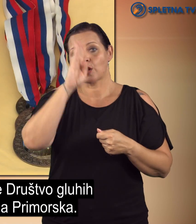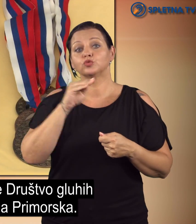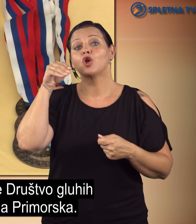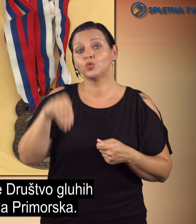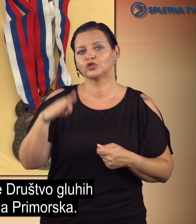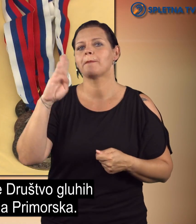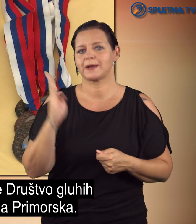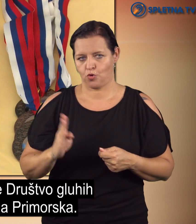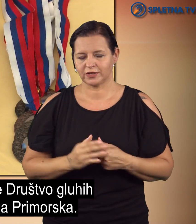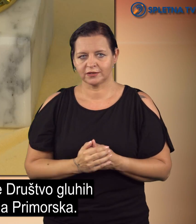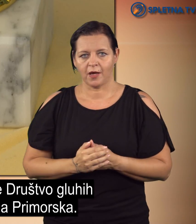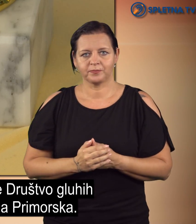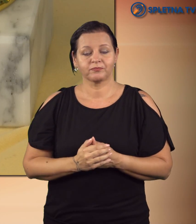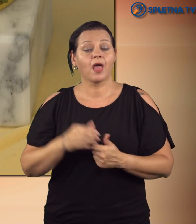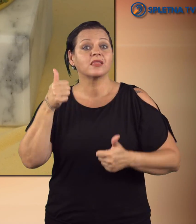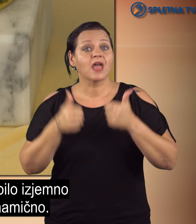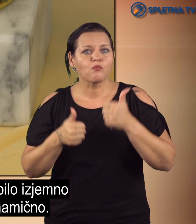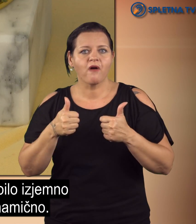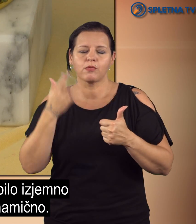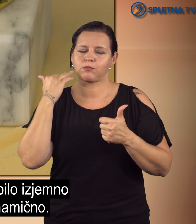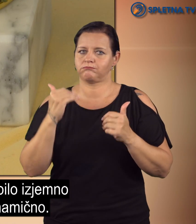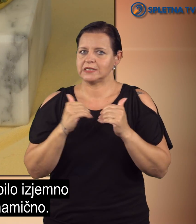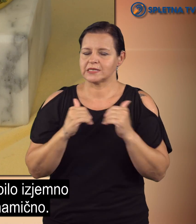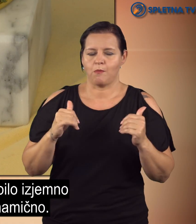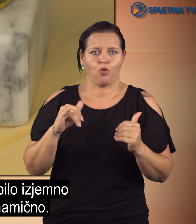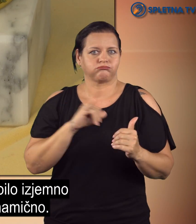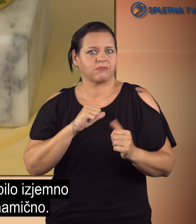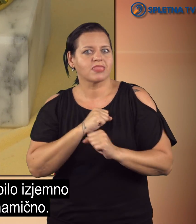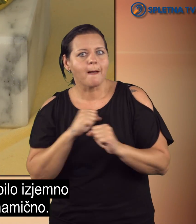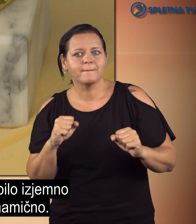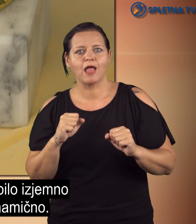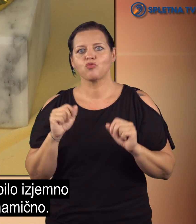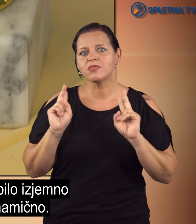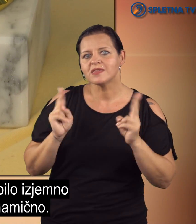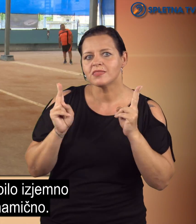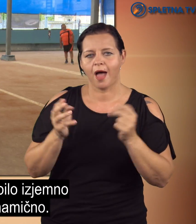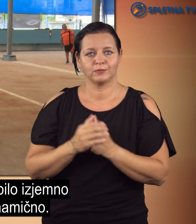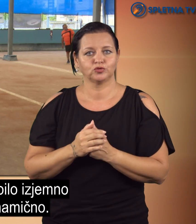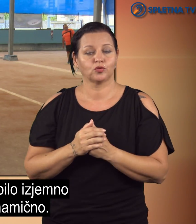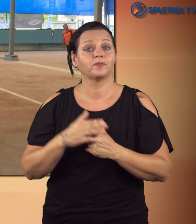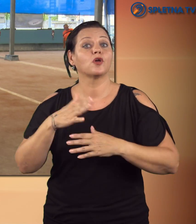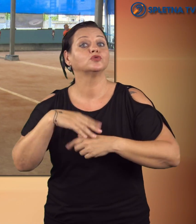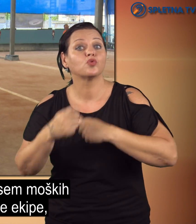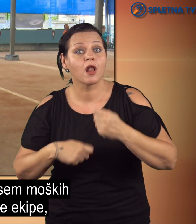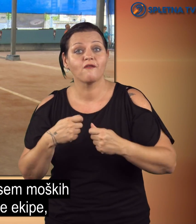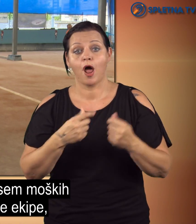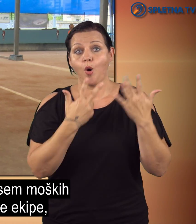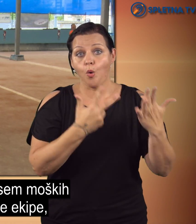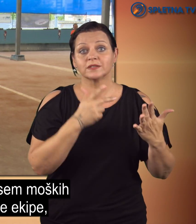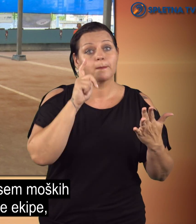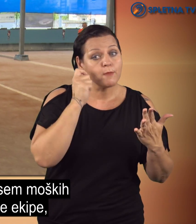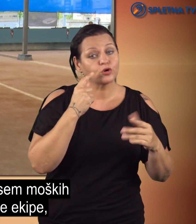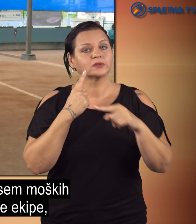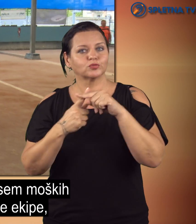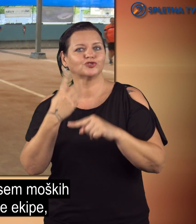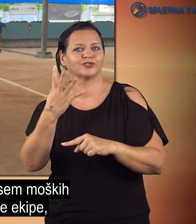ga je Društvo gluhih in naglušnih Južna Primorska. Tekmovanje je bilo izjemno napeto in dinamično.